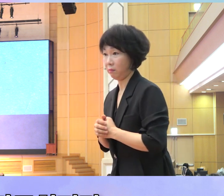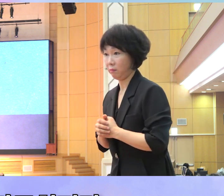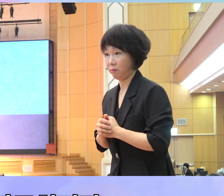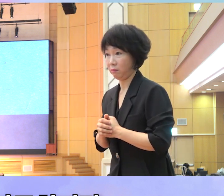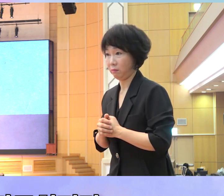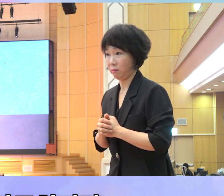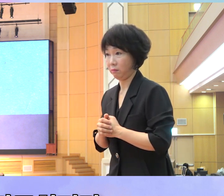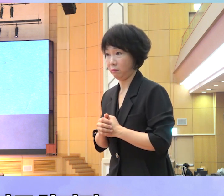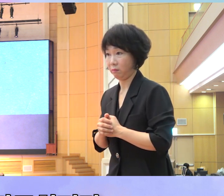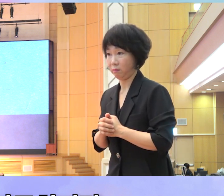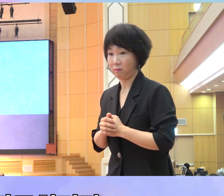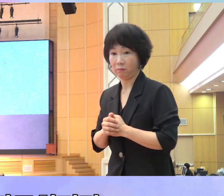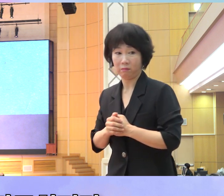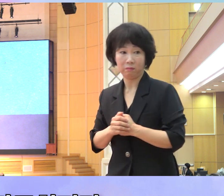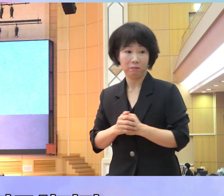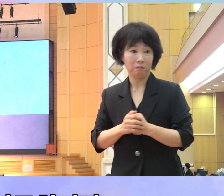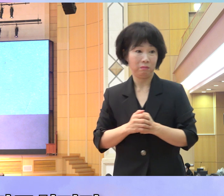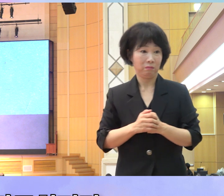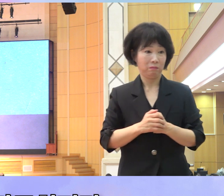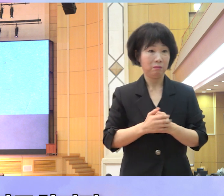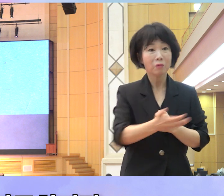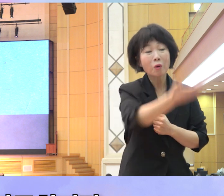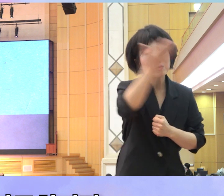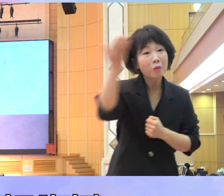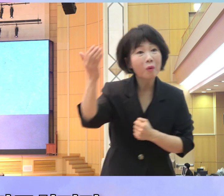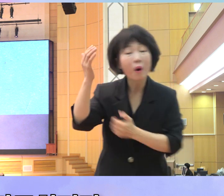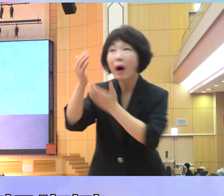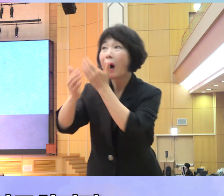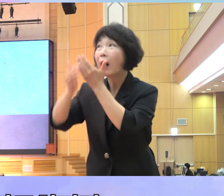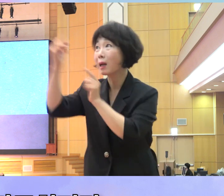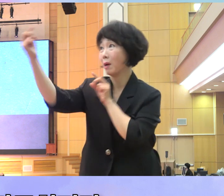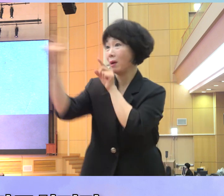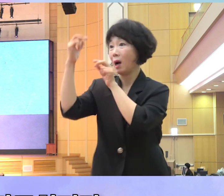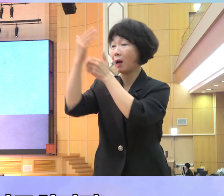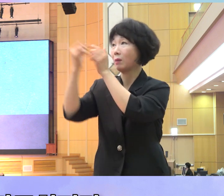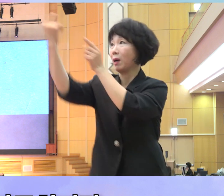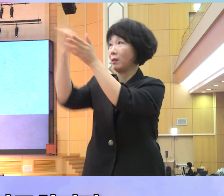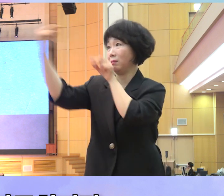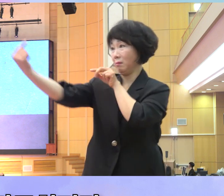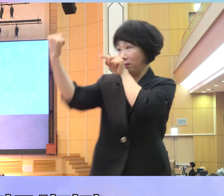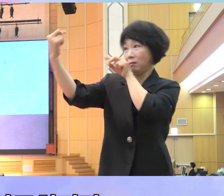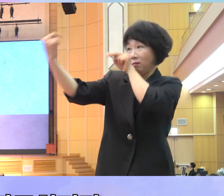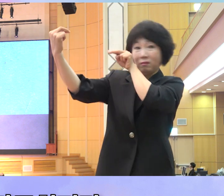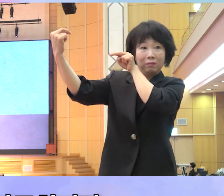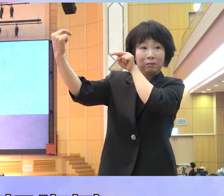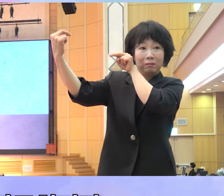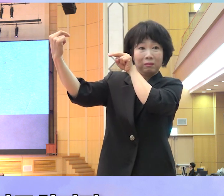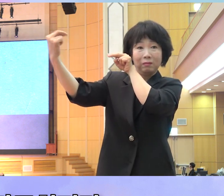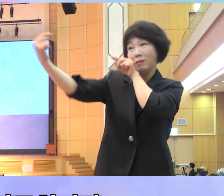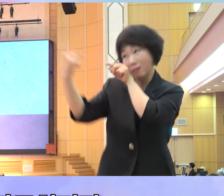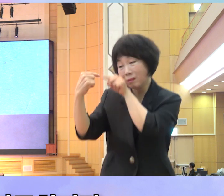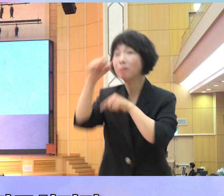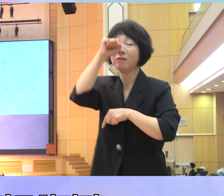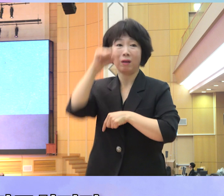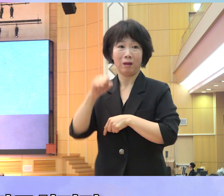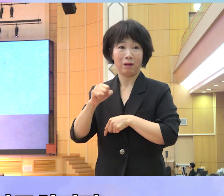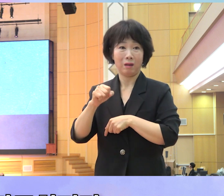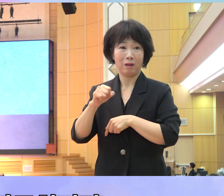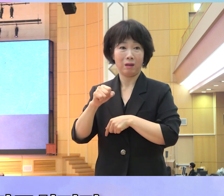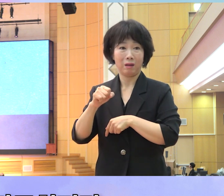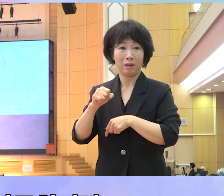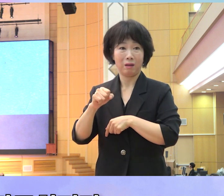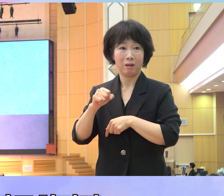그런 하나님과 고요하게 독대하는 시간을 가지셨으면 좋겠어요. 그 시간을 드리려고 일부러 여러분들에게 큐티하라고 그런 거 아니겠습니까?